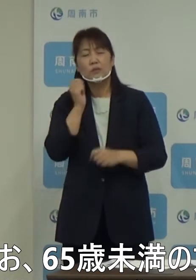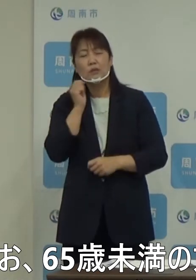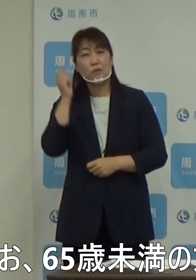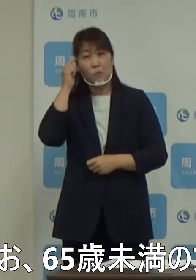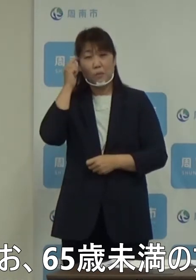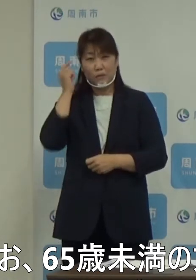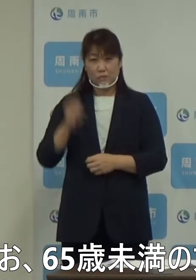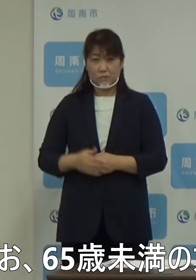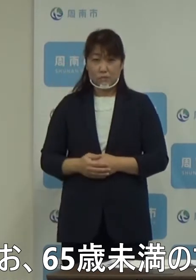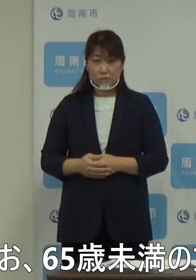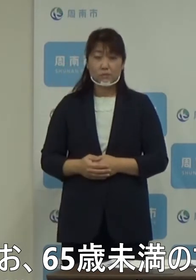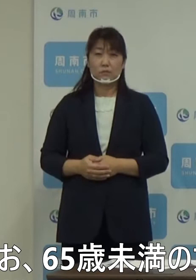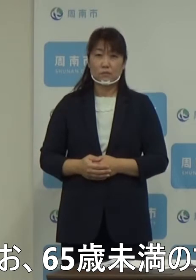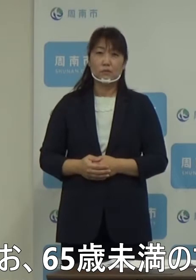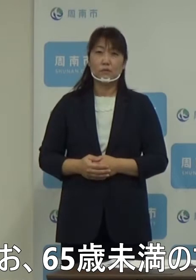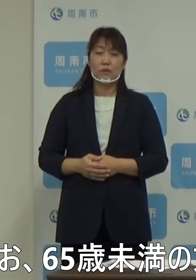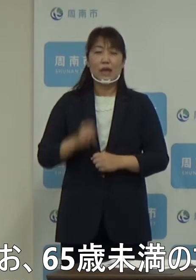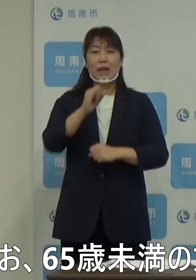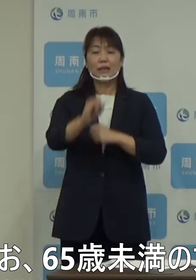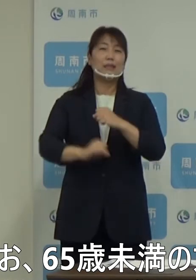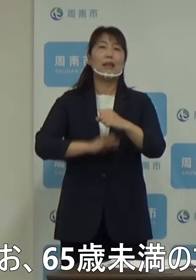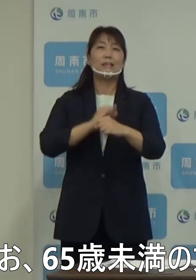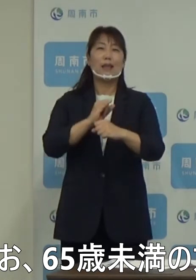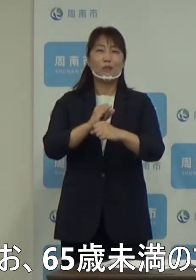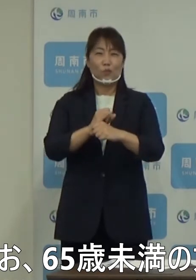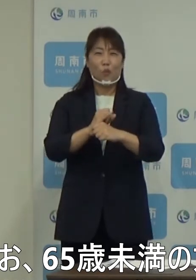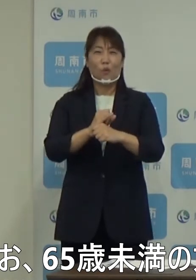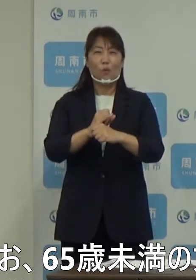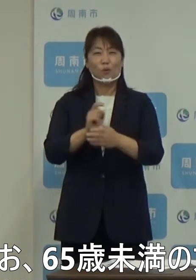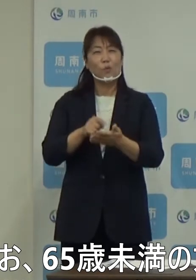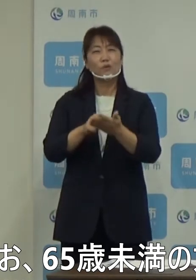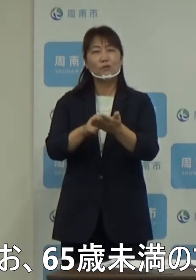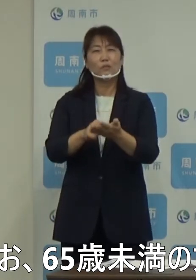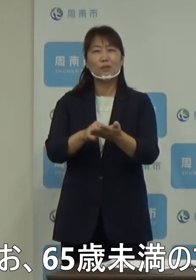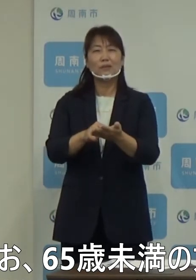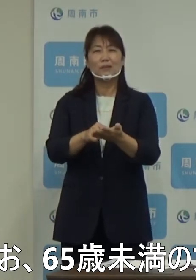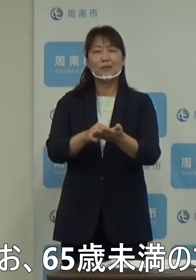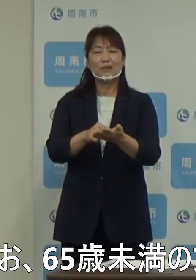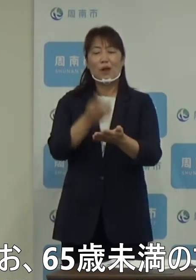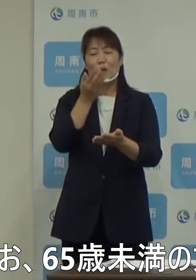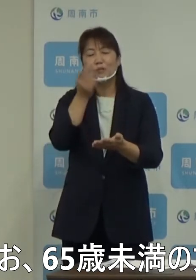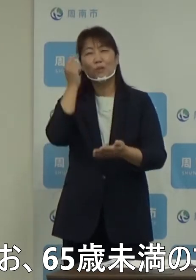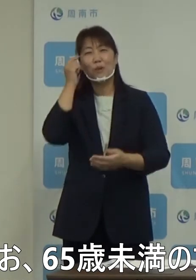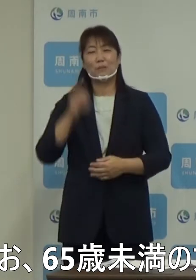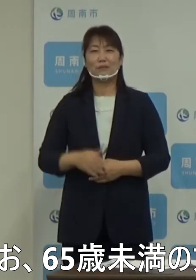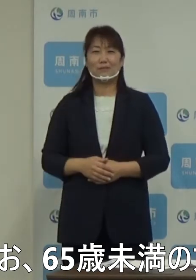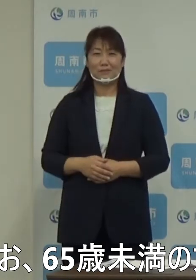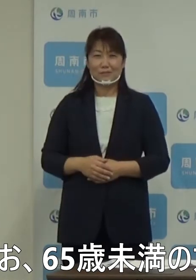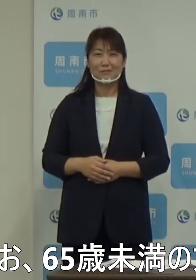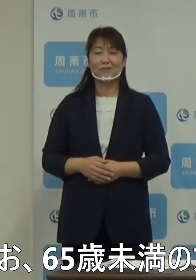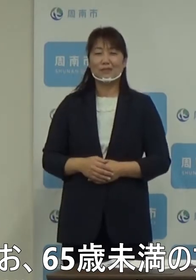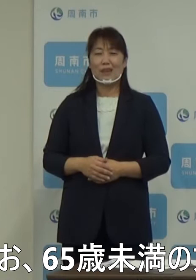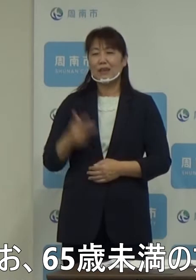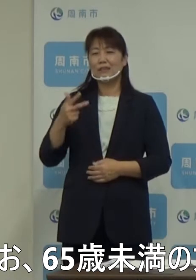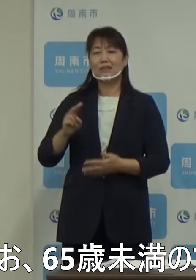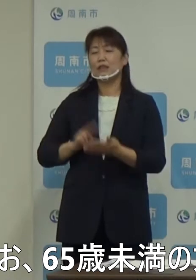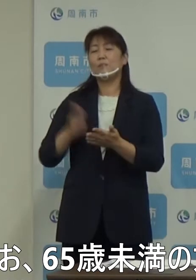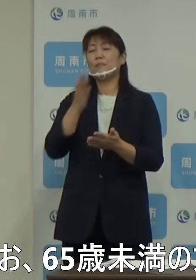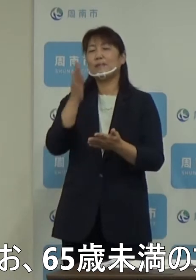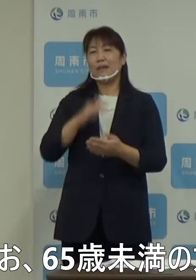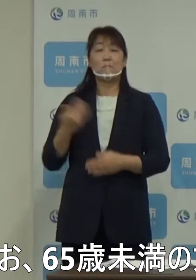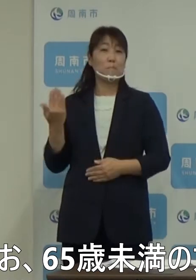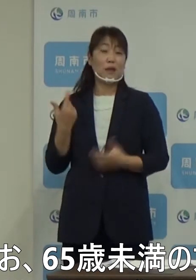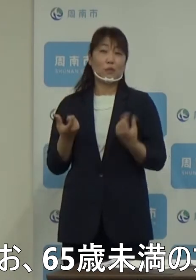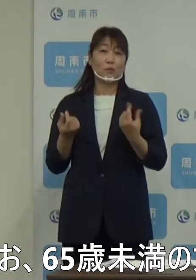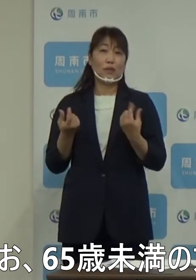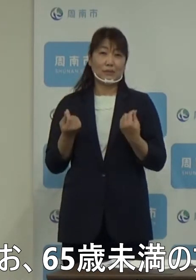かったり、またウェブでの申し込みが逆にこう皆さん慣れてらっしゃいますので、指定はしておりません。前回と